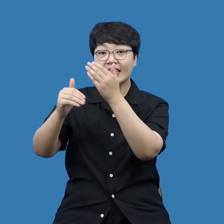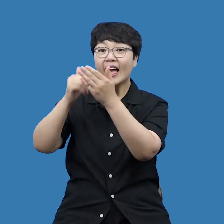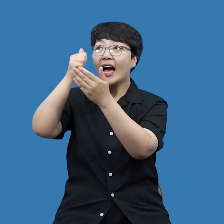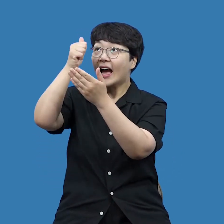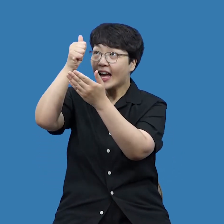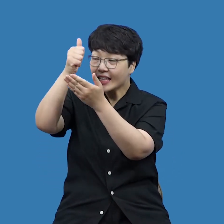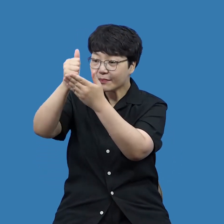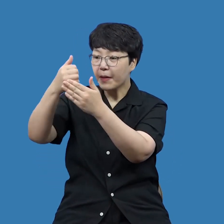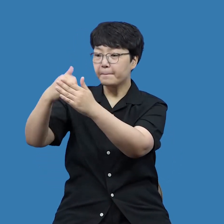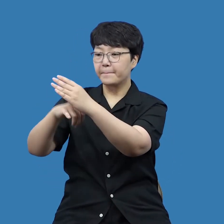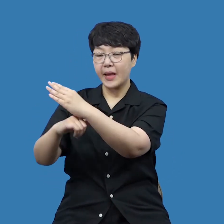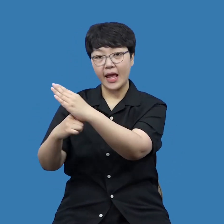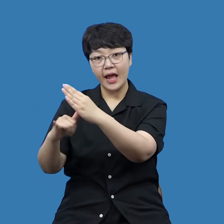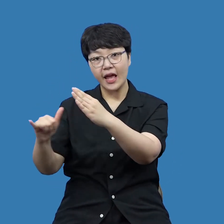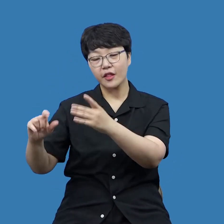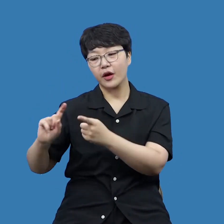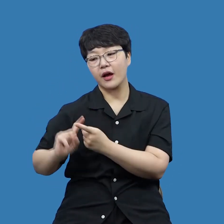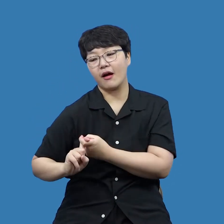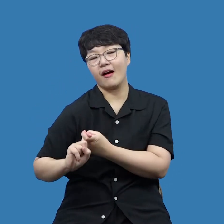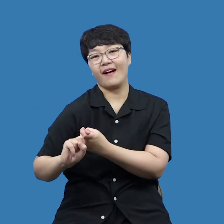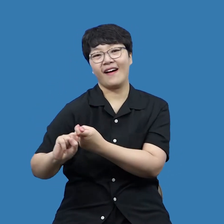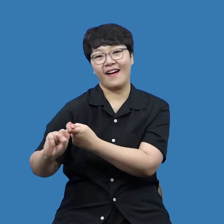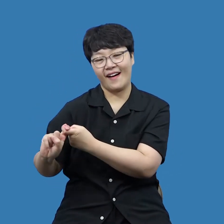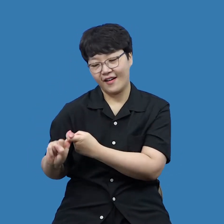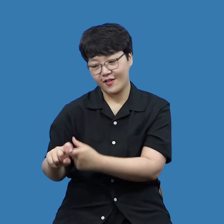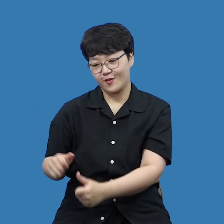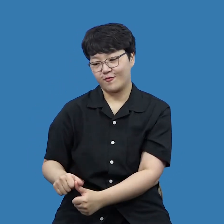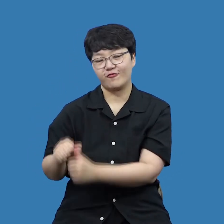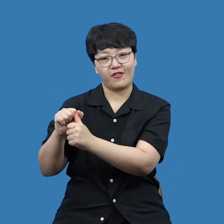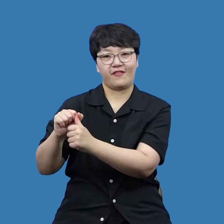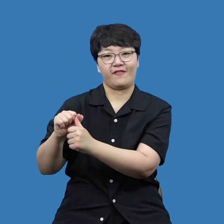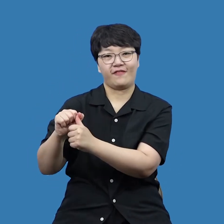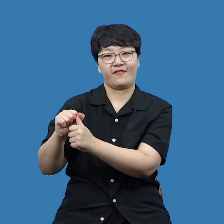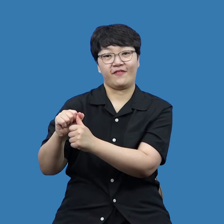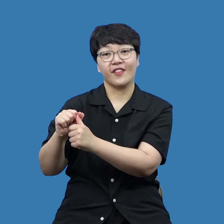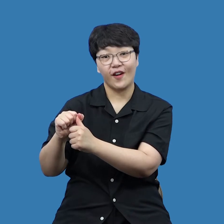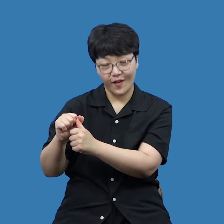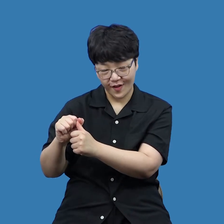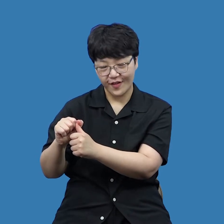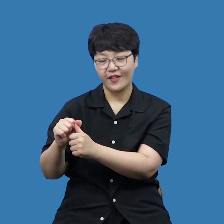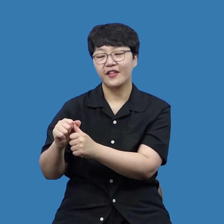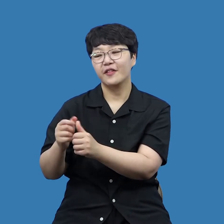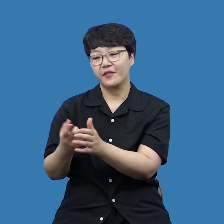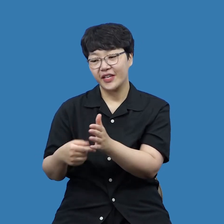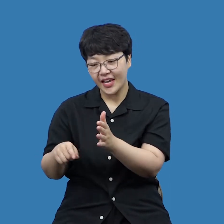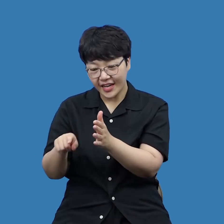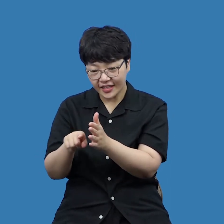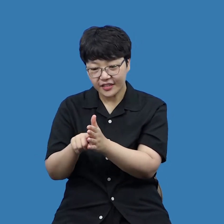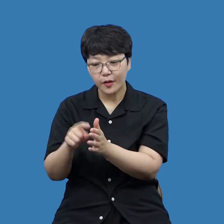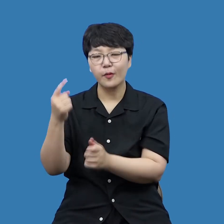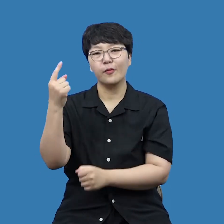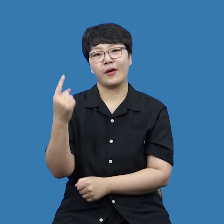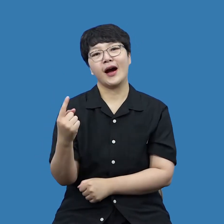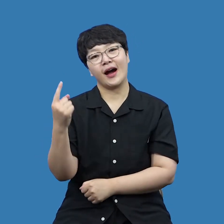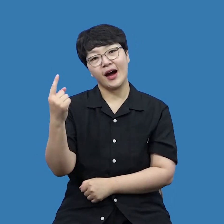백성과 연대화되시고, 자, 인간을 구원하는 놀라운 삶의